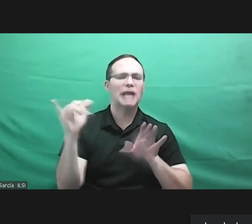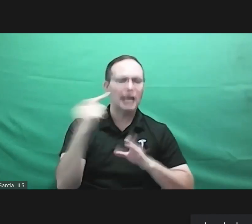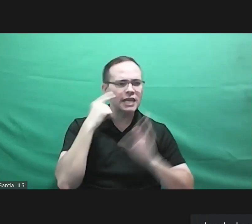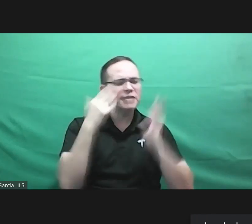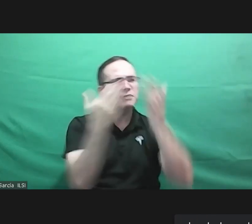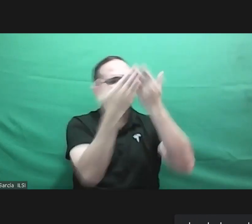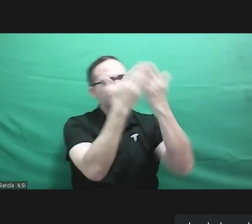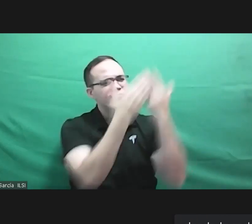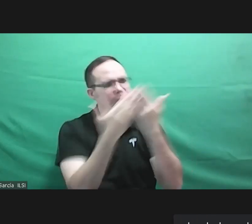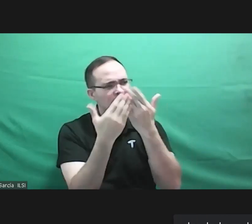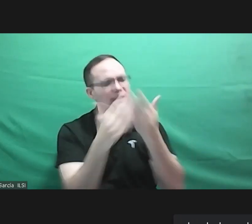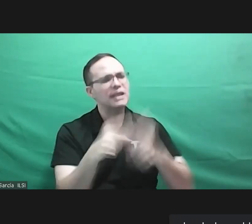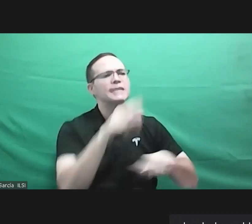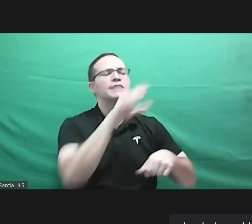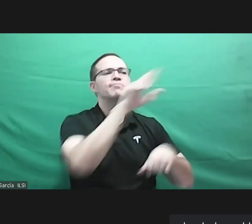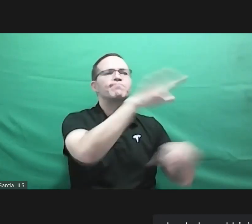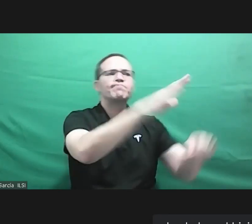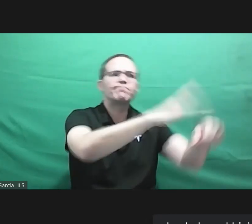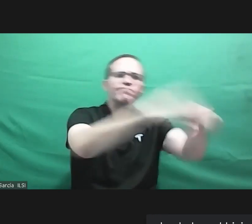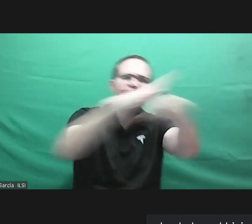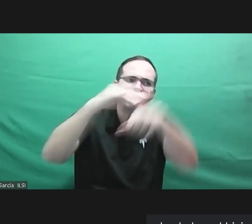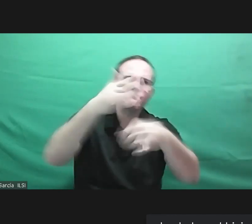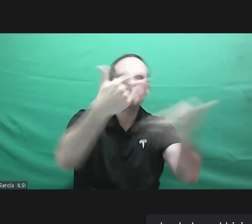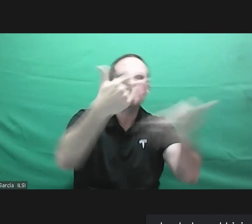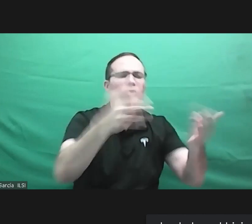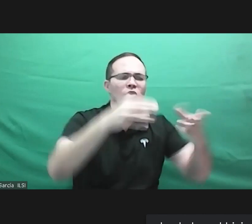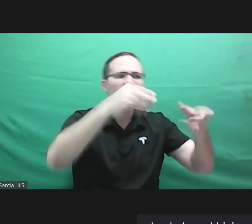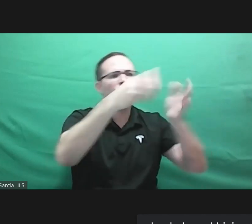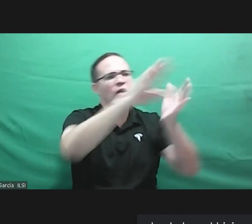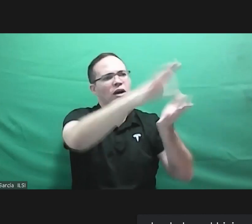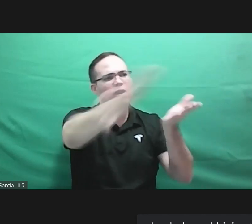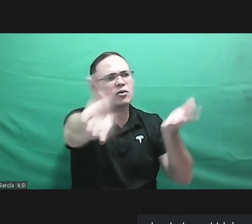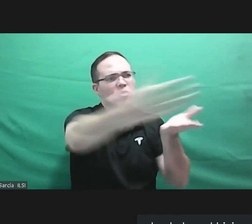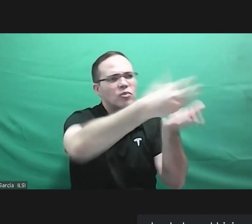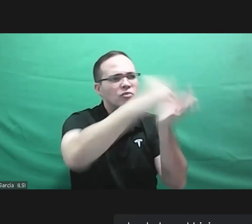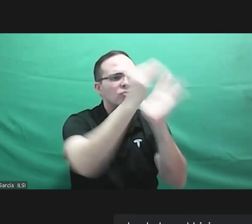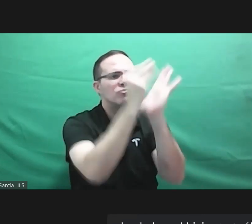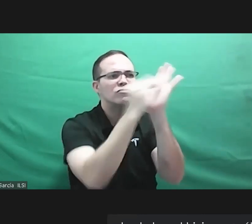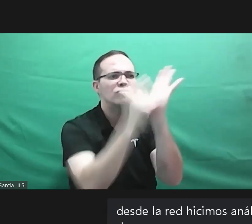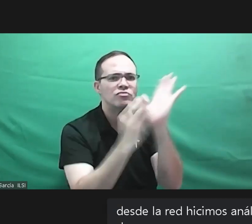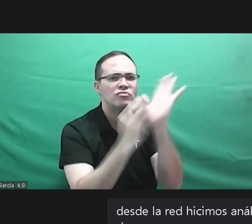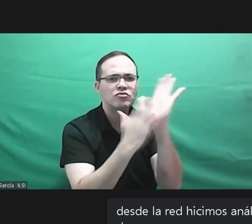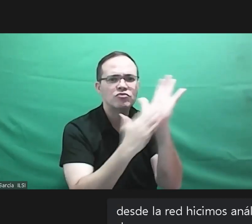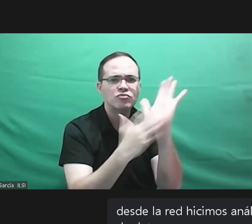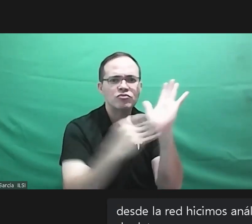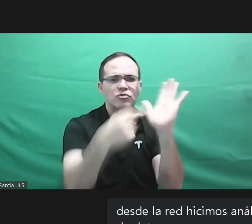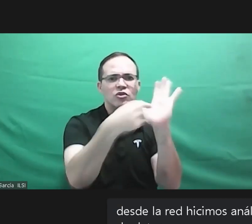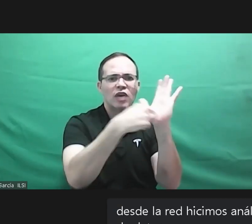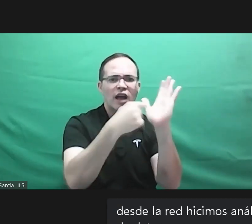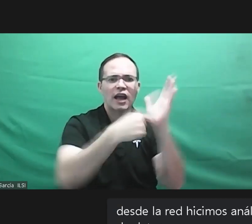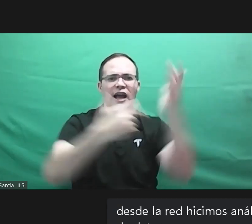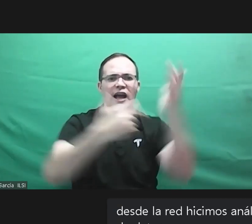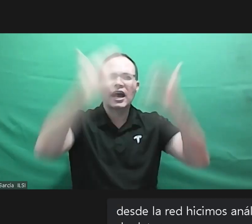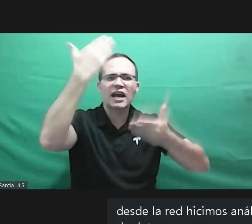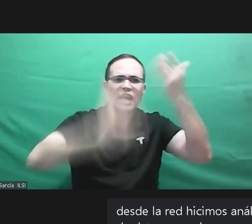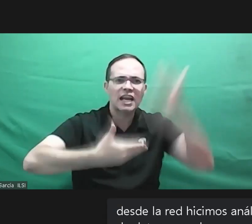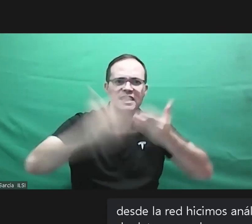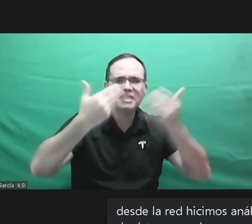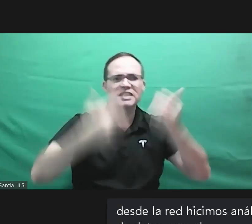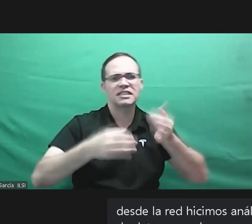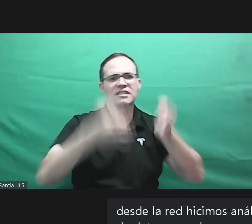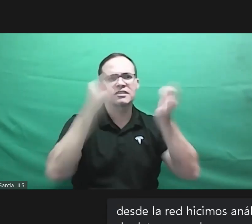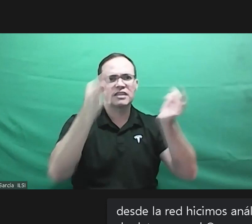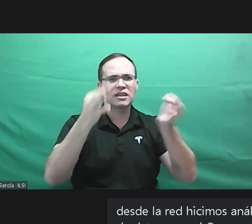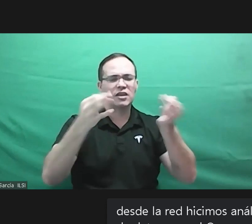datos para el monitoreo del Objetivo de Desarrollo Sostenible número 4, que es el que garantiza educación inclusiva, equitativa